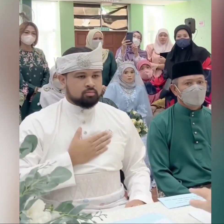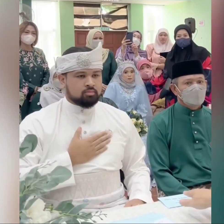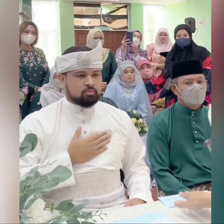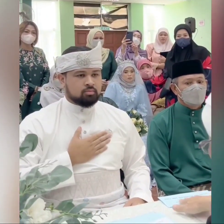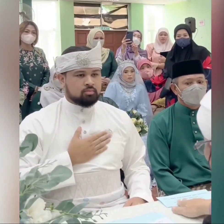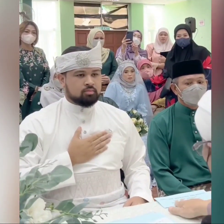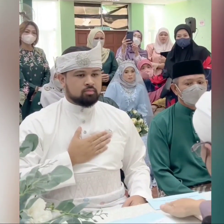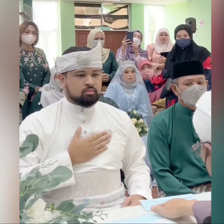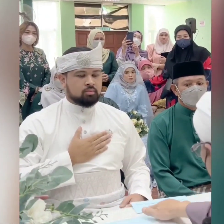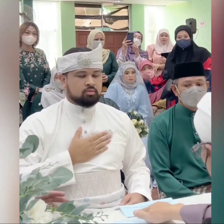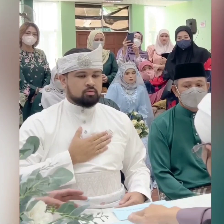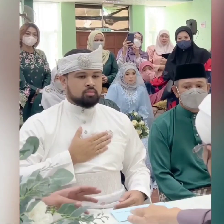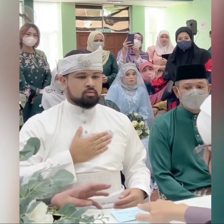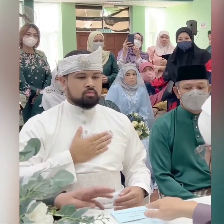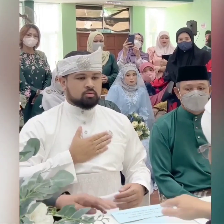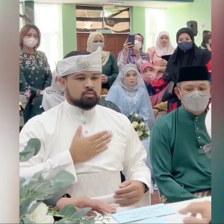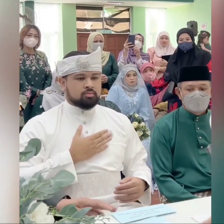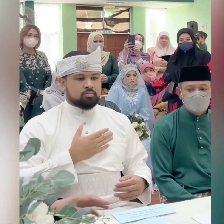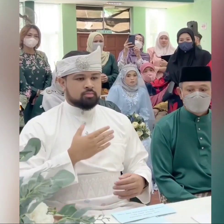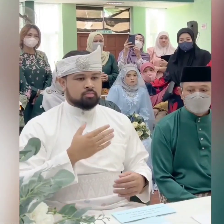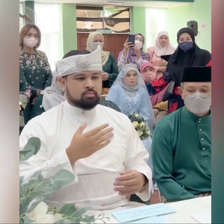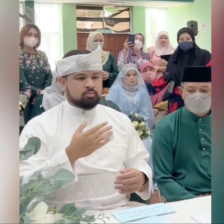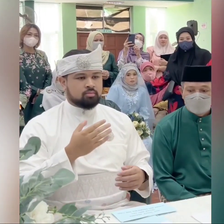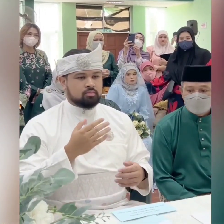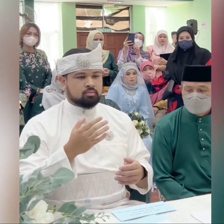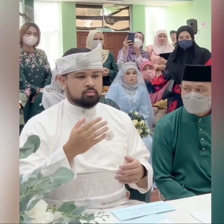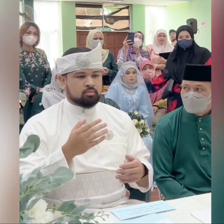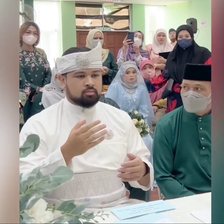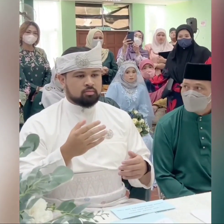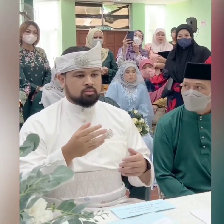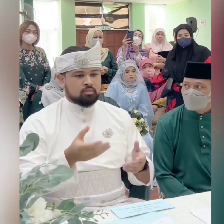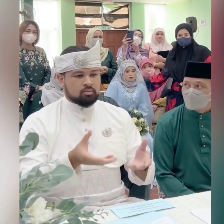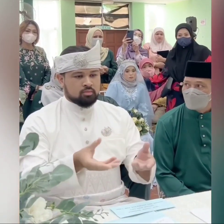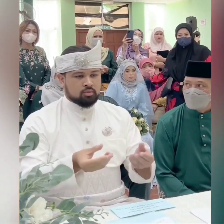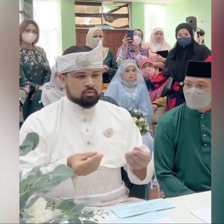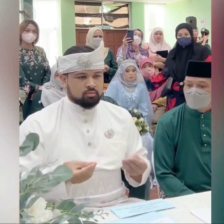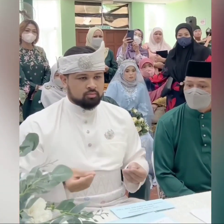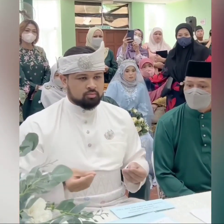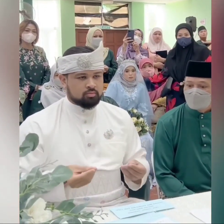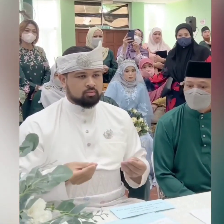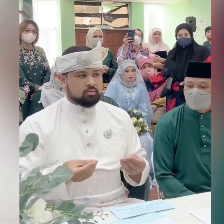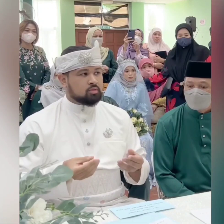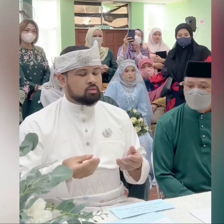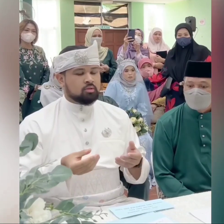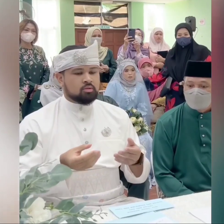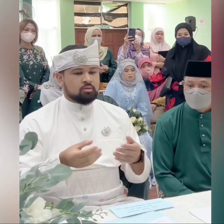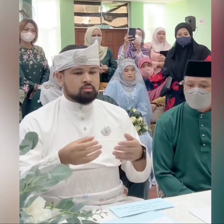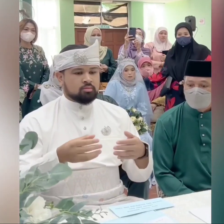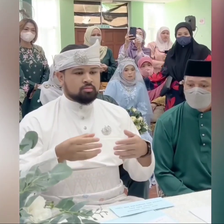Sepasang pengantin istimewa di Brunei menjadi tular selepas rakaman pengantin lelaki dilihat tenang melafazkan akad